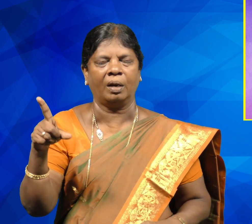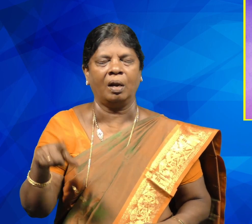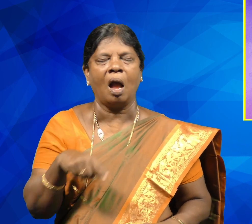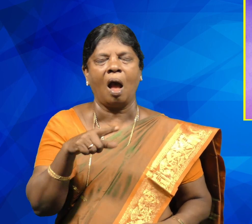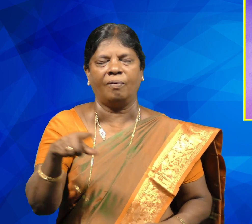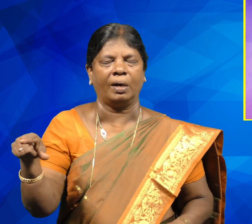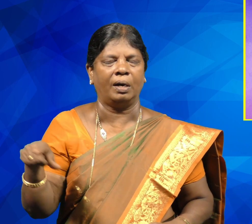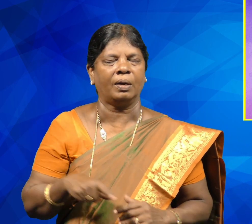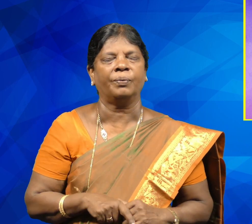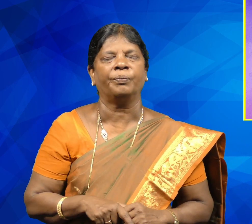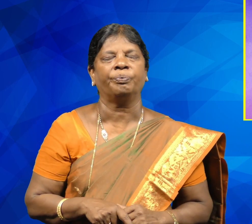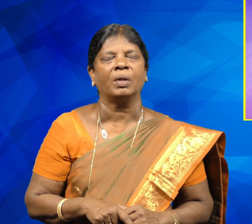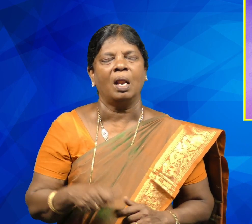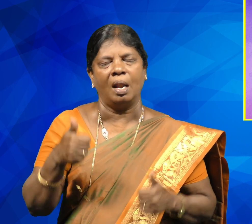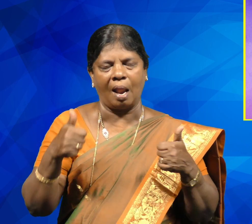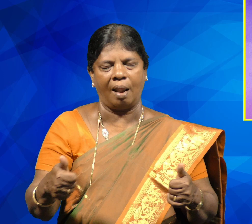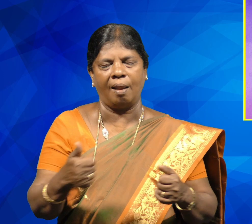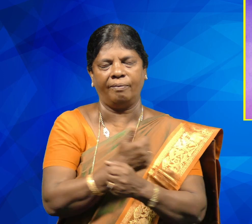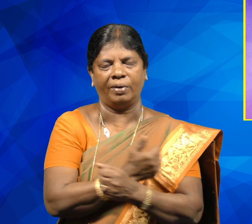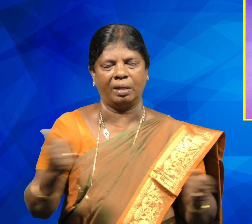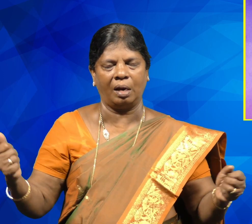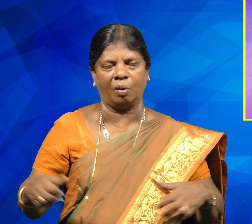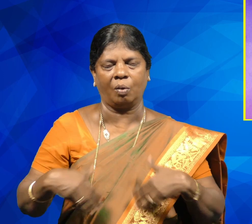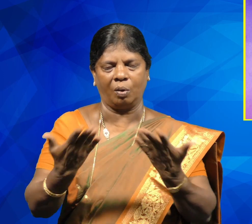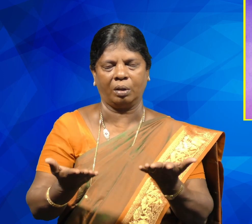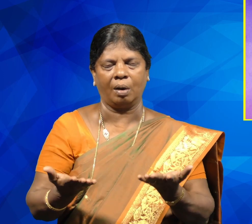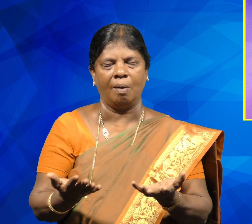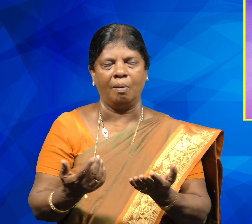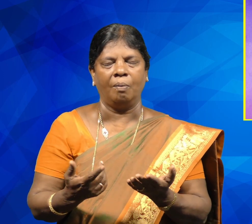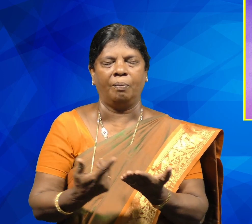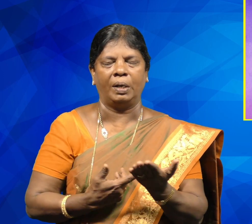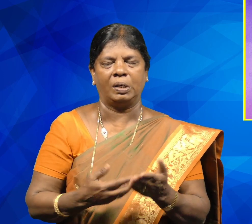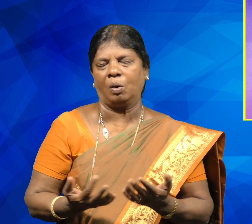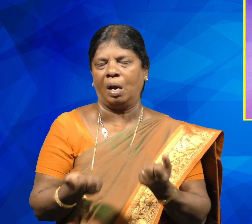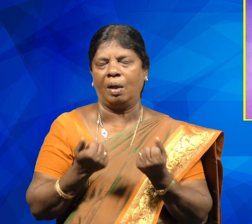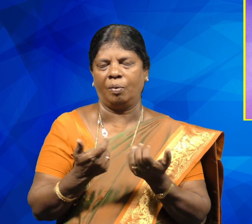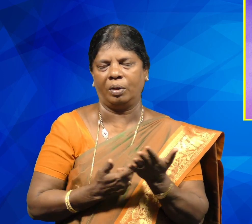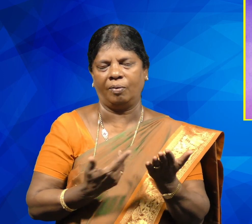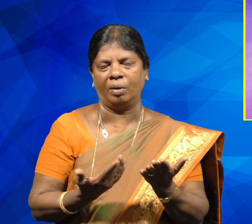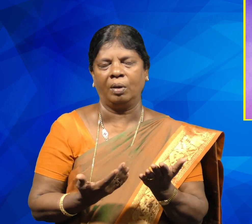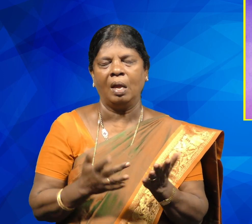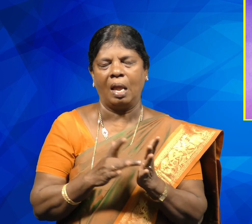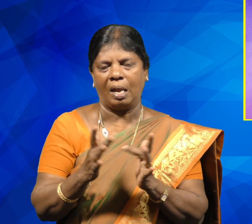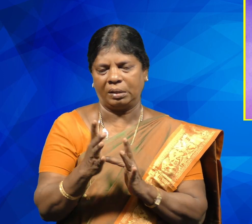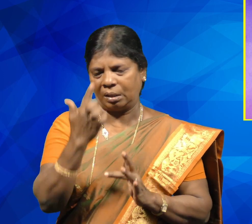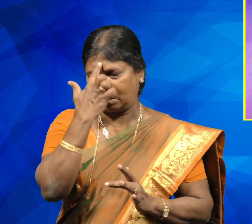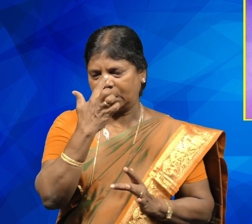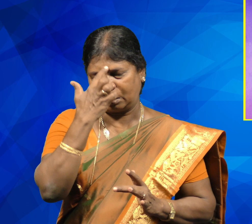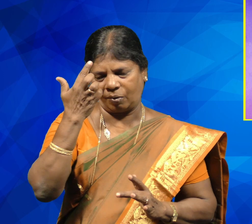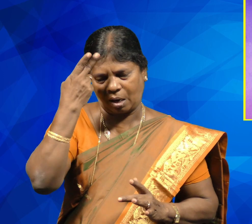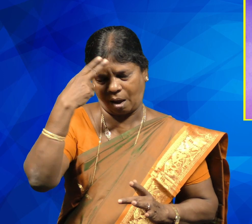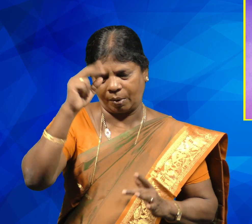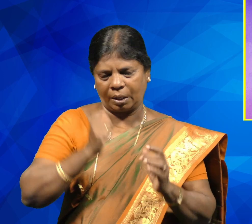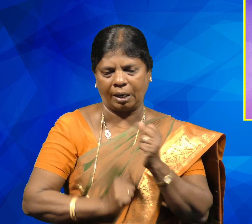அவர்களுடைய வேதனைகளிலும் அவர்களுக்கு நல்ல விடுதலையை கொடுக்கிறீர். இதெல்லாம் பெற்றுக்கொள்ள உதவி அருள வேண்டும் என்று